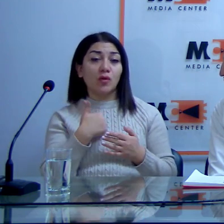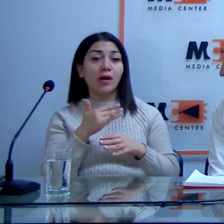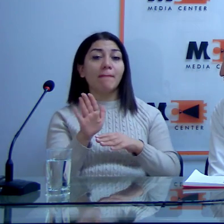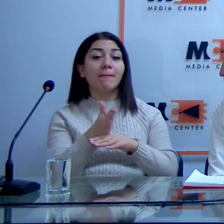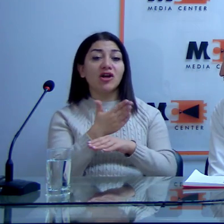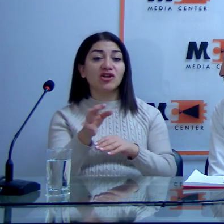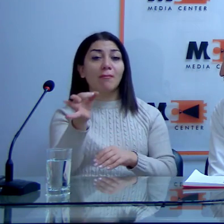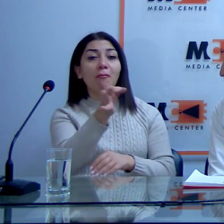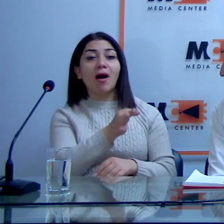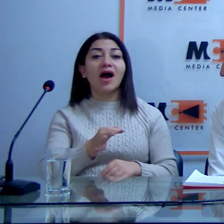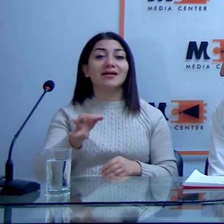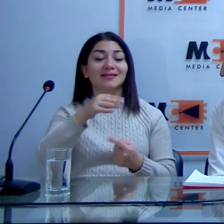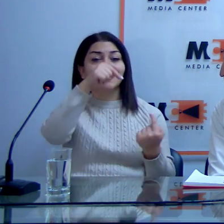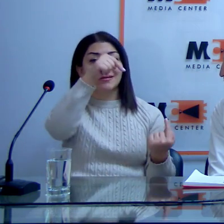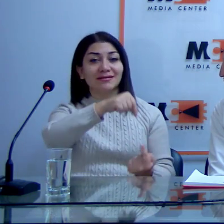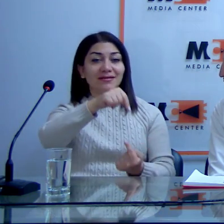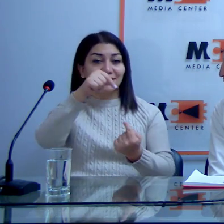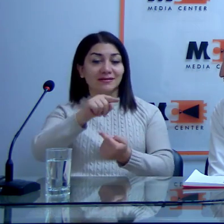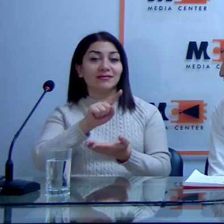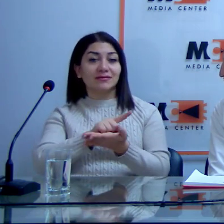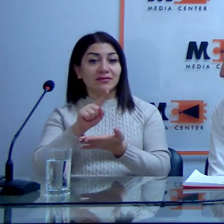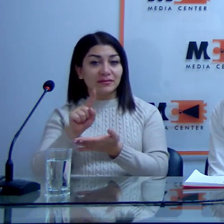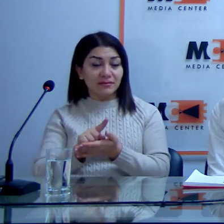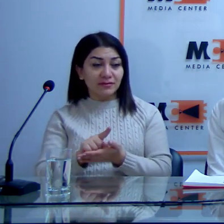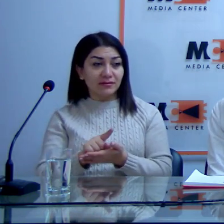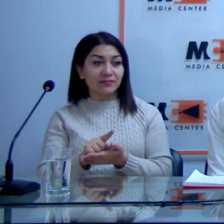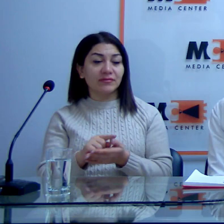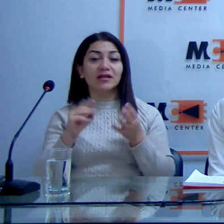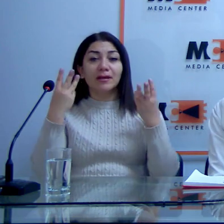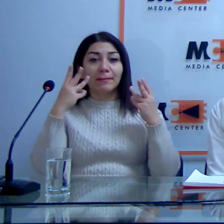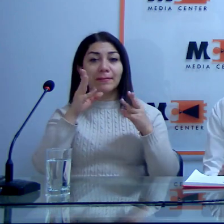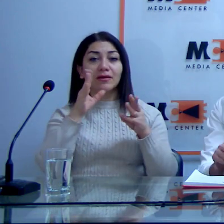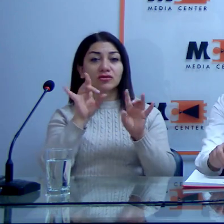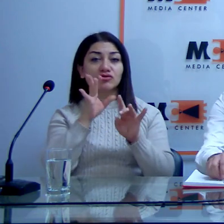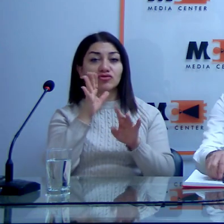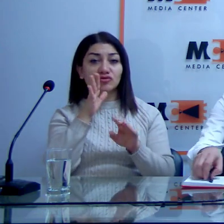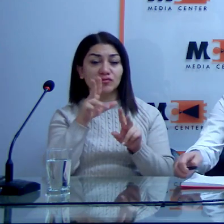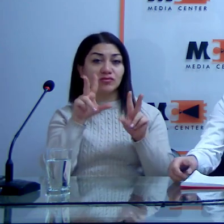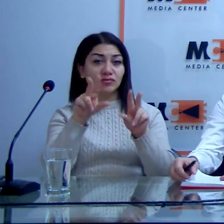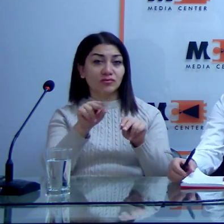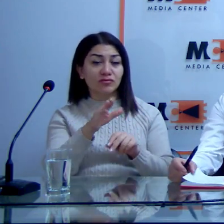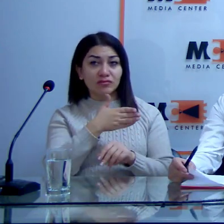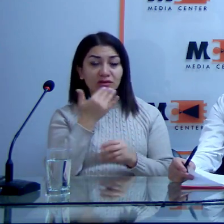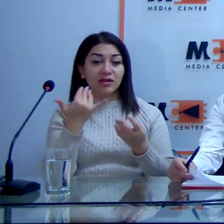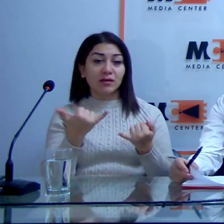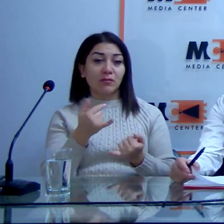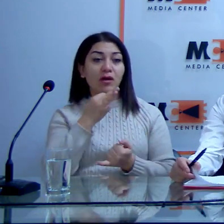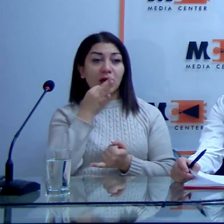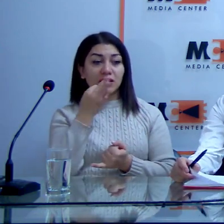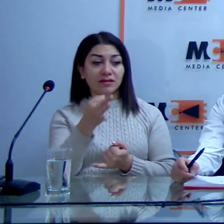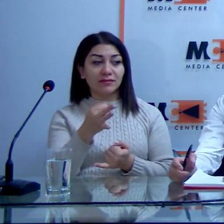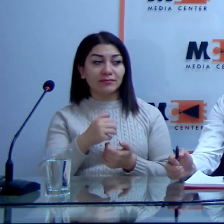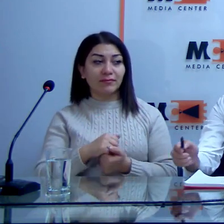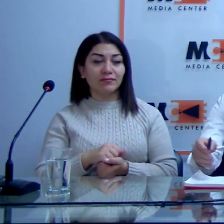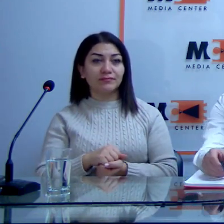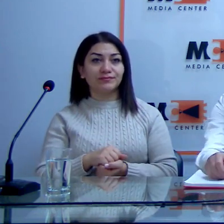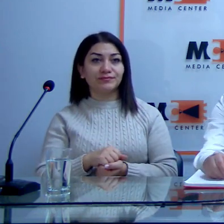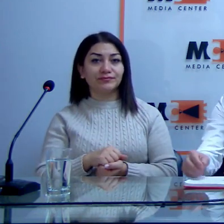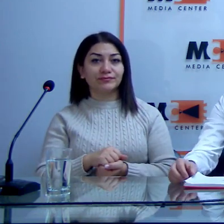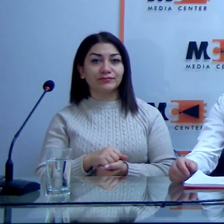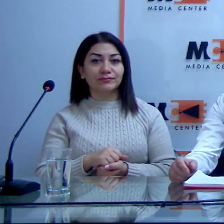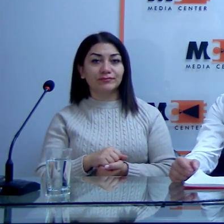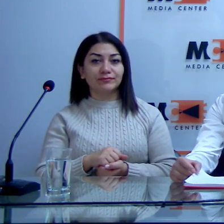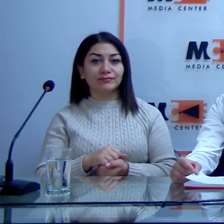ըստ մարզերի, ես կարծեմ մեթոդաբանության ներկայացման ժամանակ չնշեցի, այդ հիմա նշեմ,